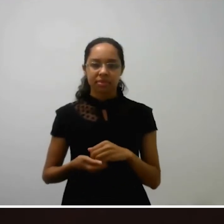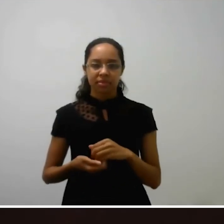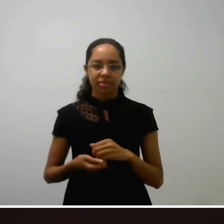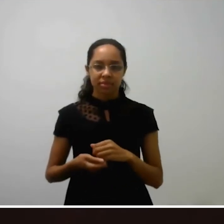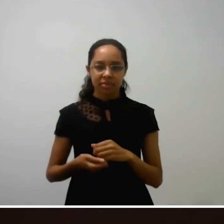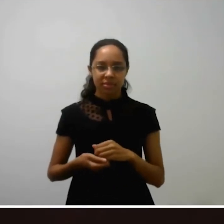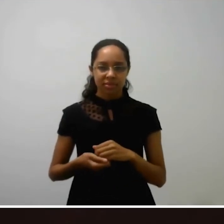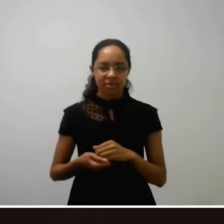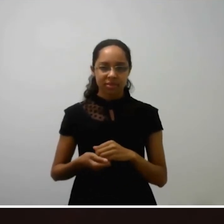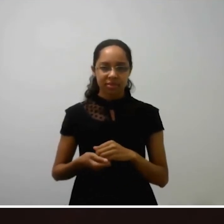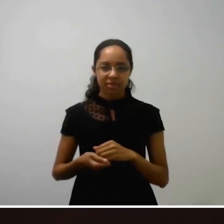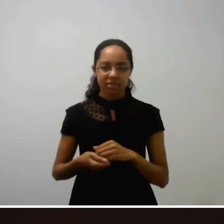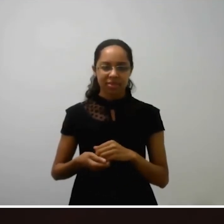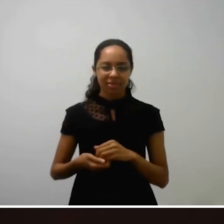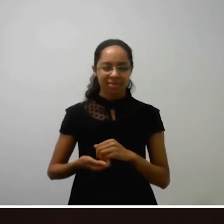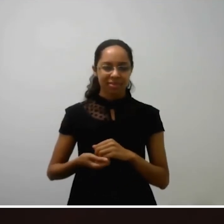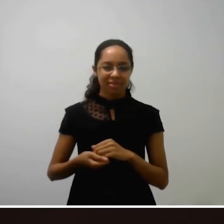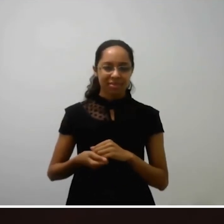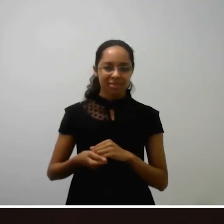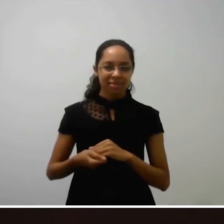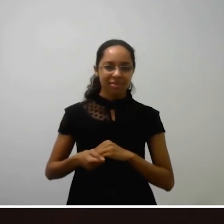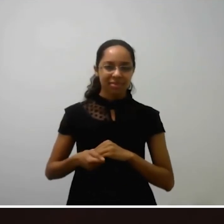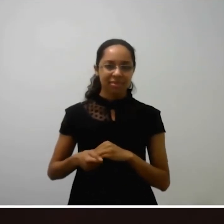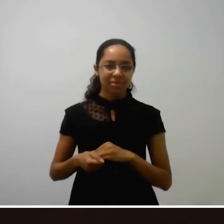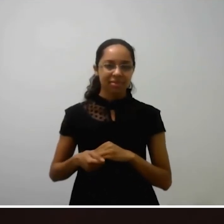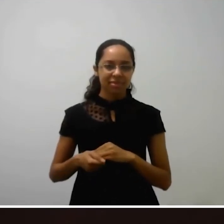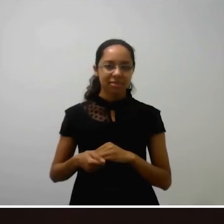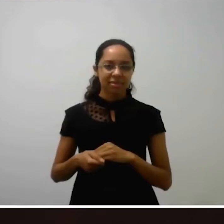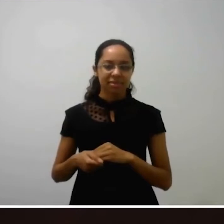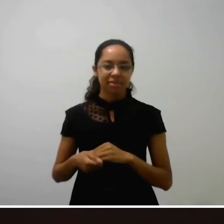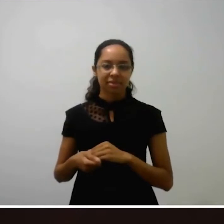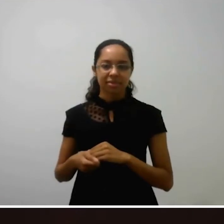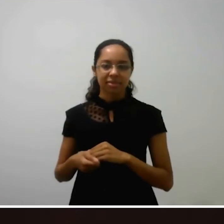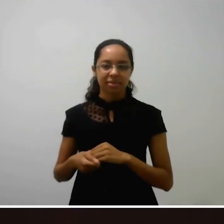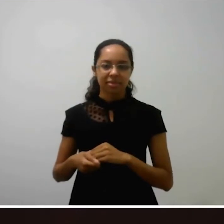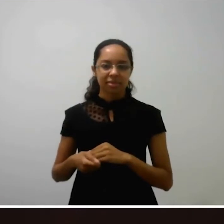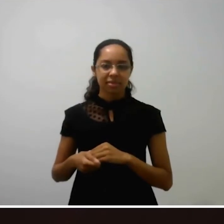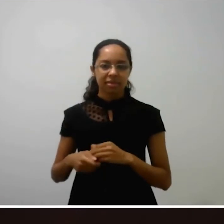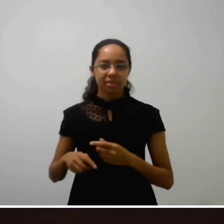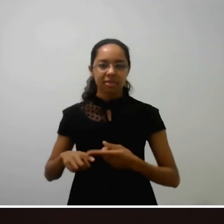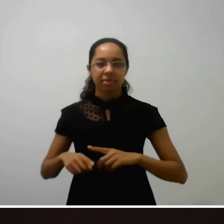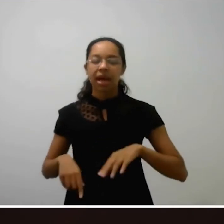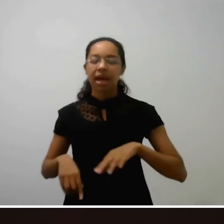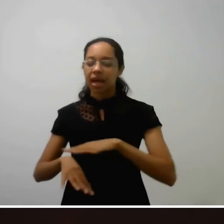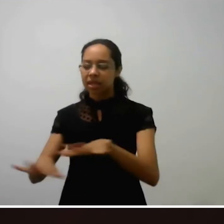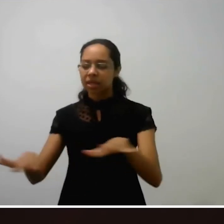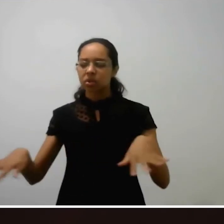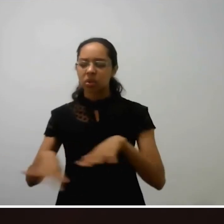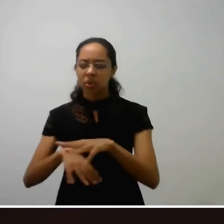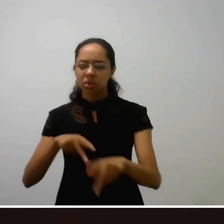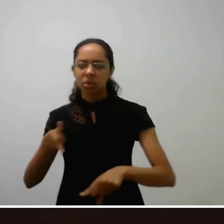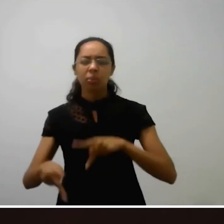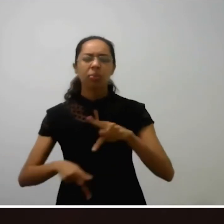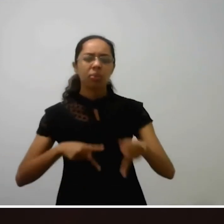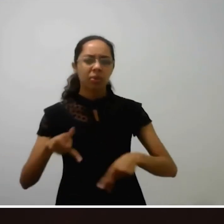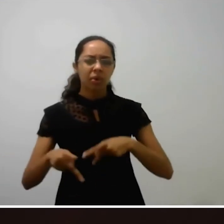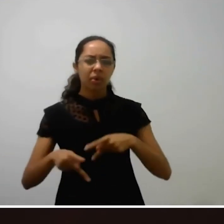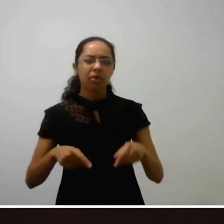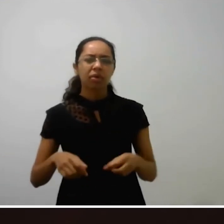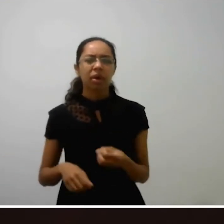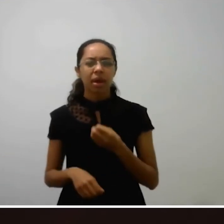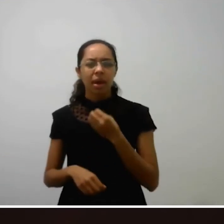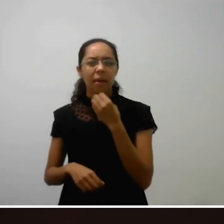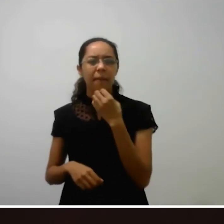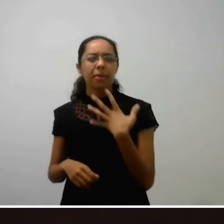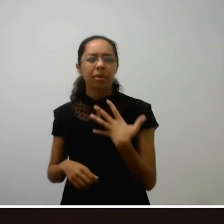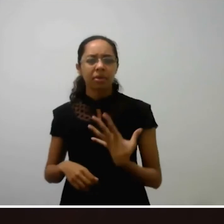por isso as suas cidades se encheram de pessoas pacíficas, trabalhadoras e prósperas. Na mesma proporção em que a palavra de